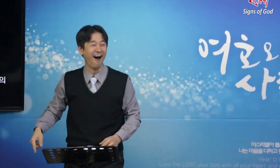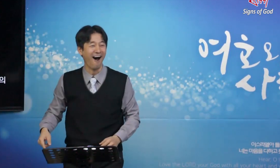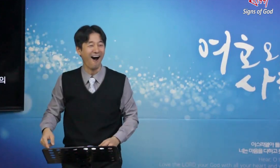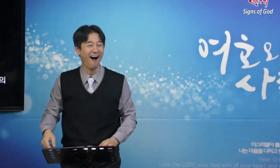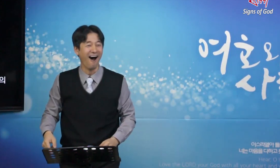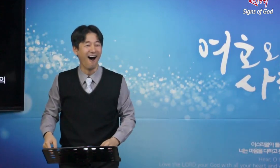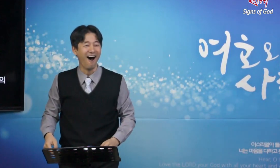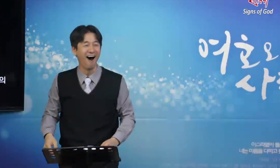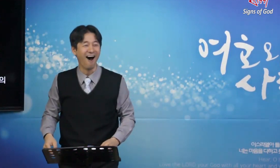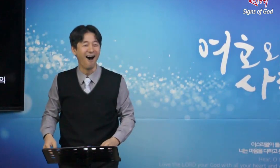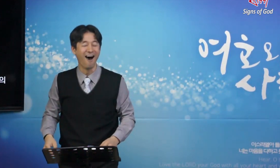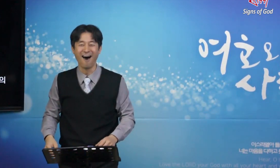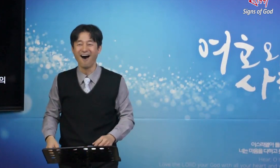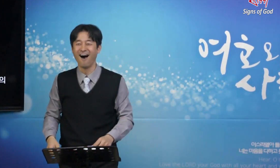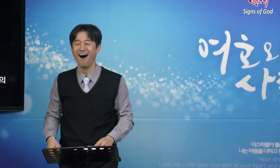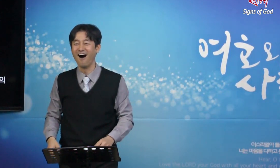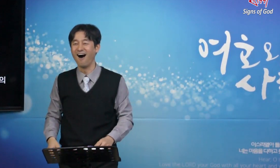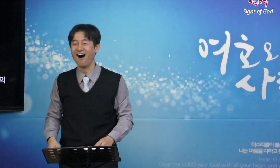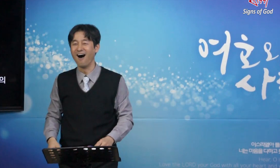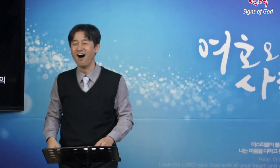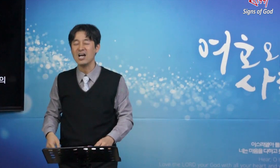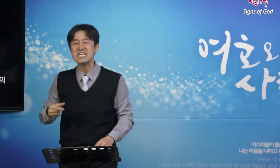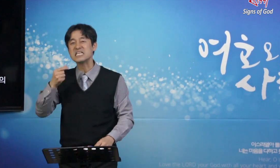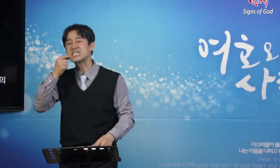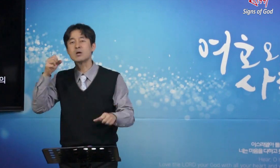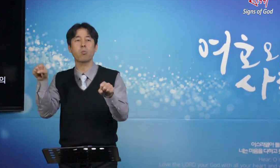때 그 시국의 조회수가 엄청나다라는 것이죠.